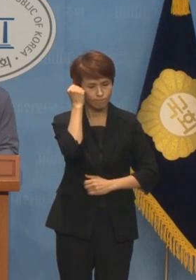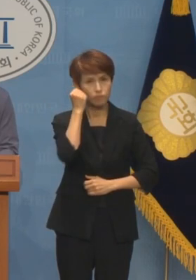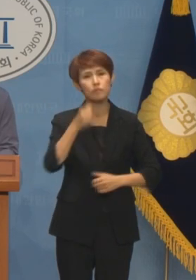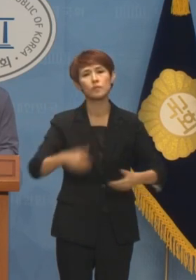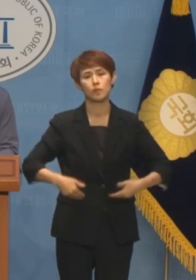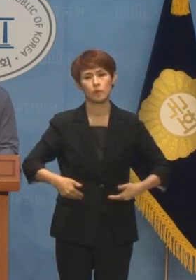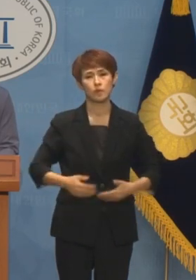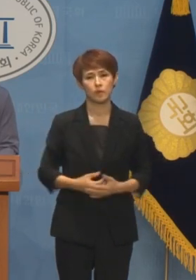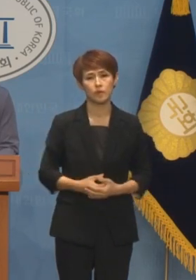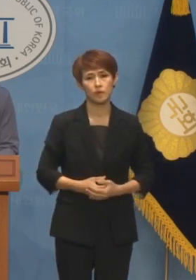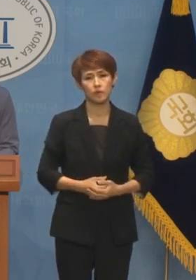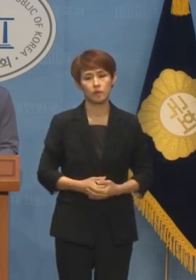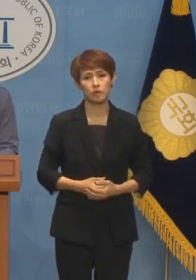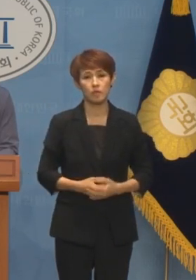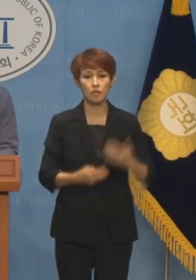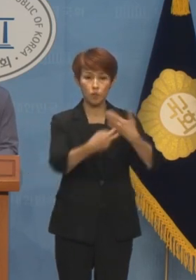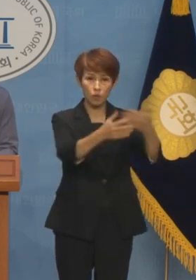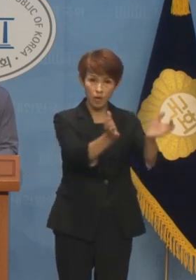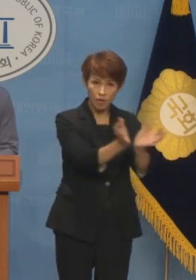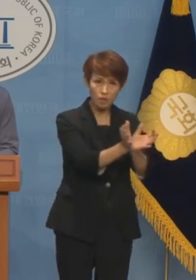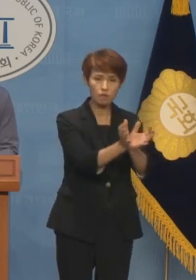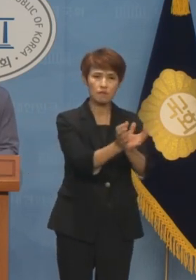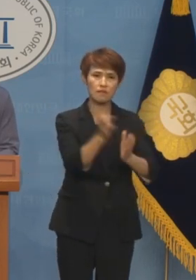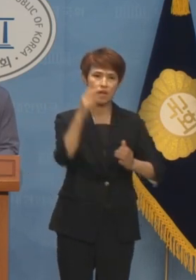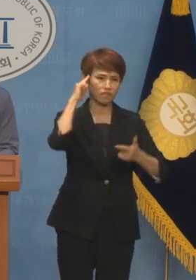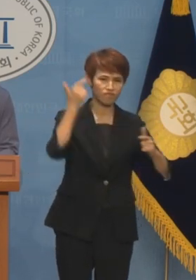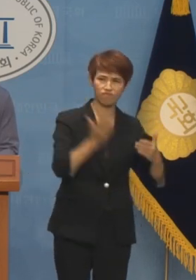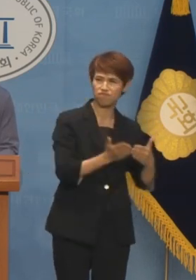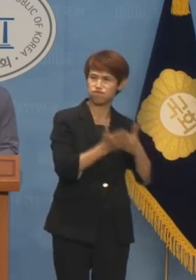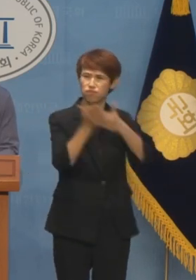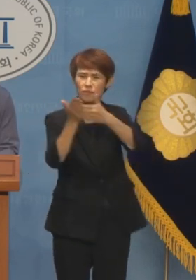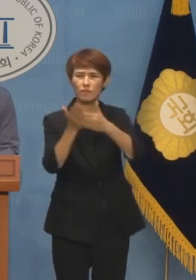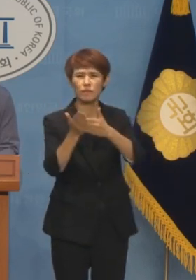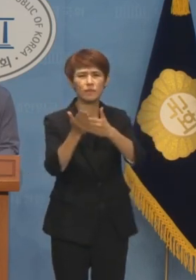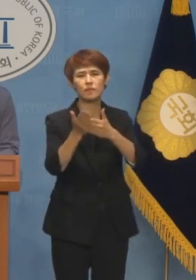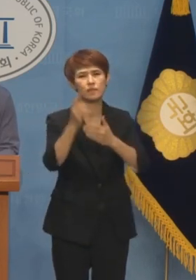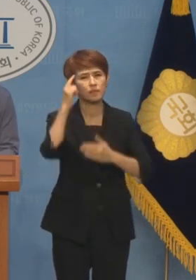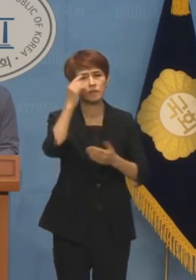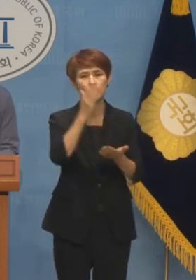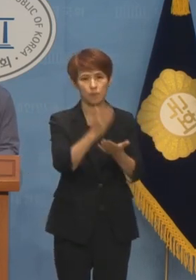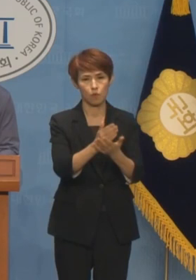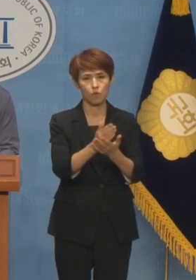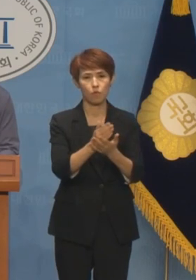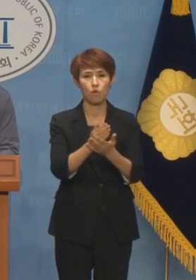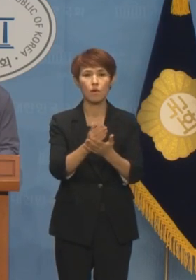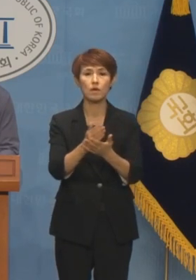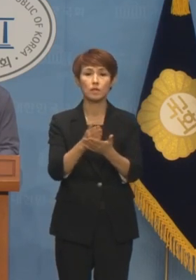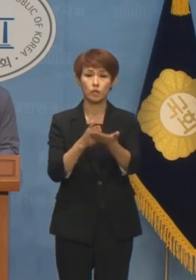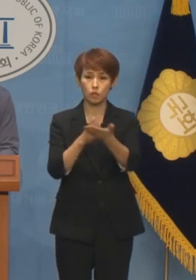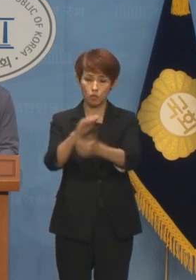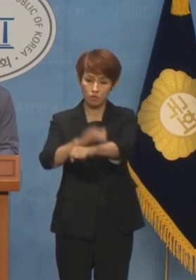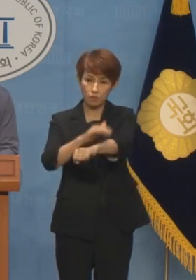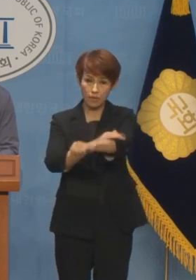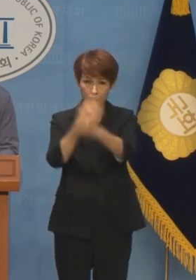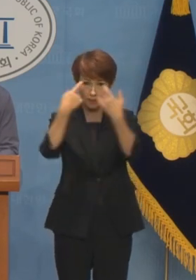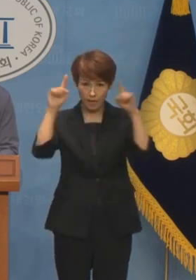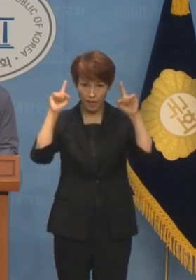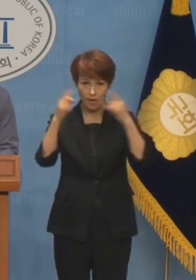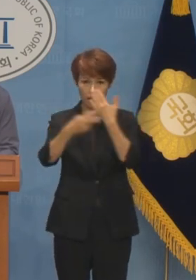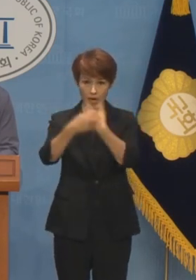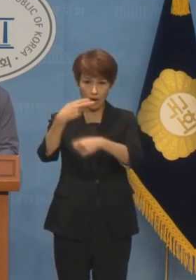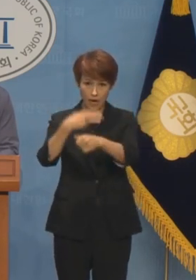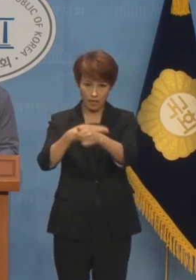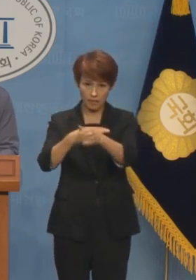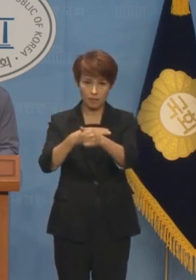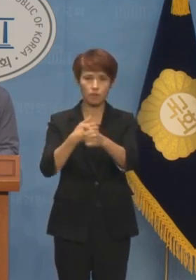봐야 합니다. 의료계는 재항고를 운운할 것이 아니라 전공의들은 병원으로, 의대생들은